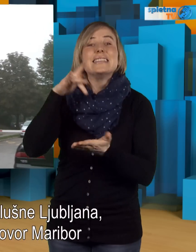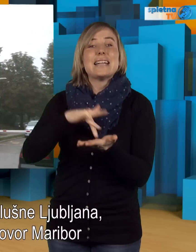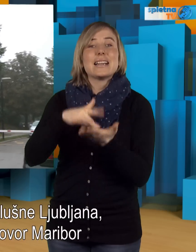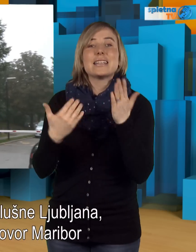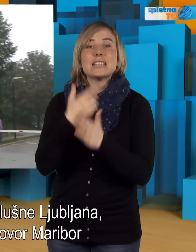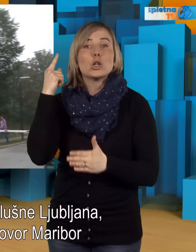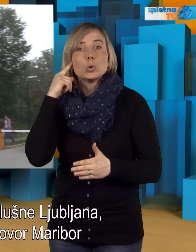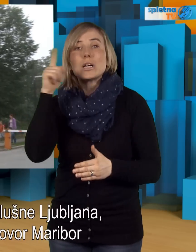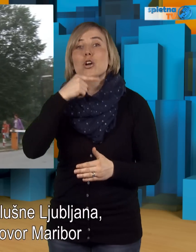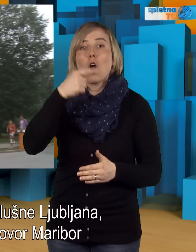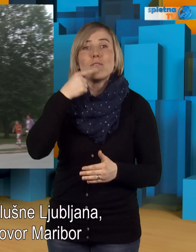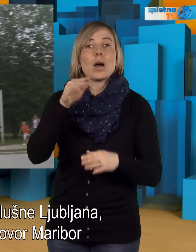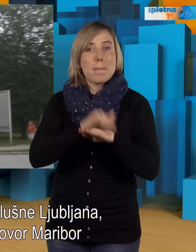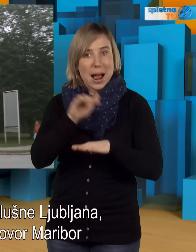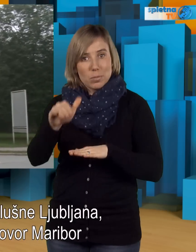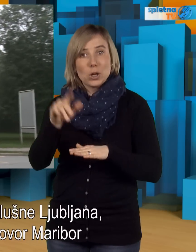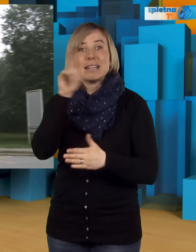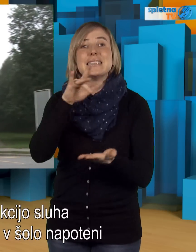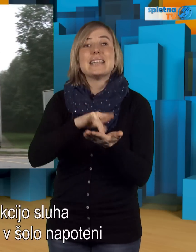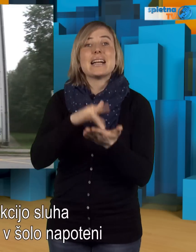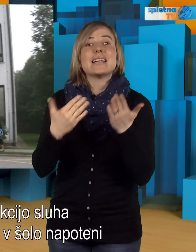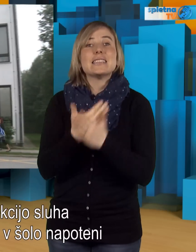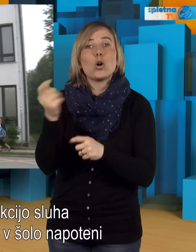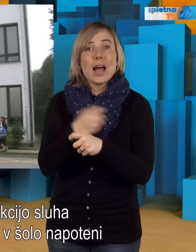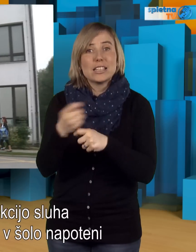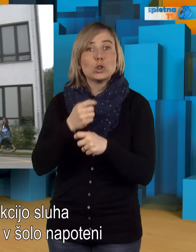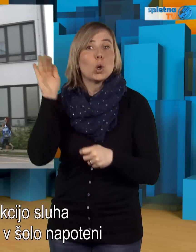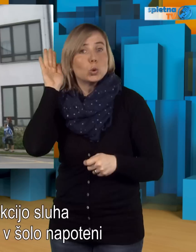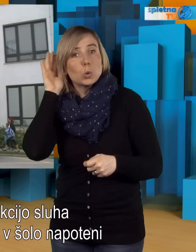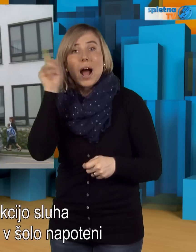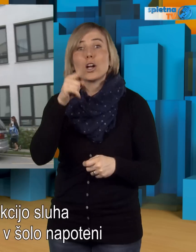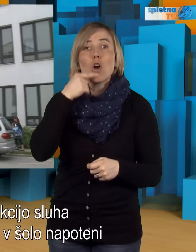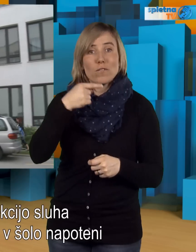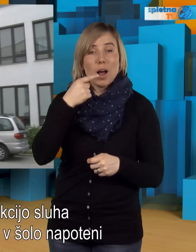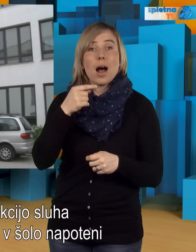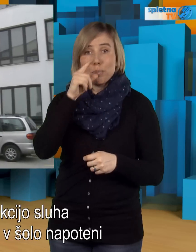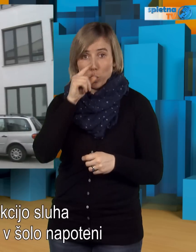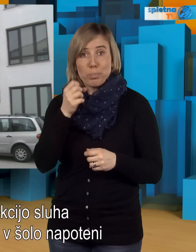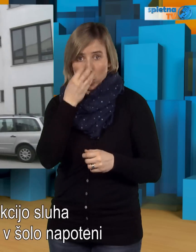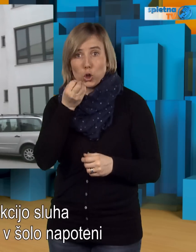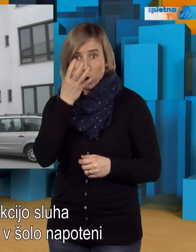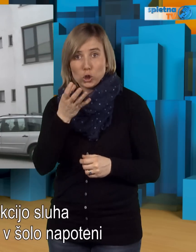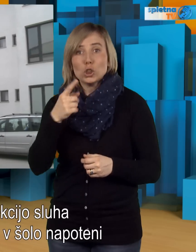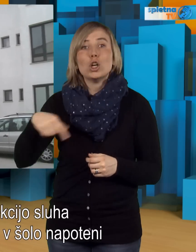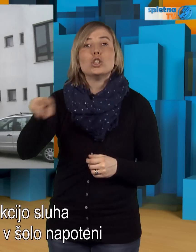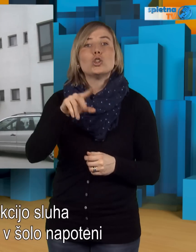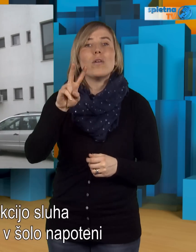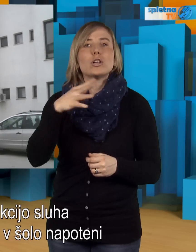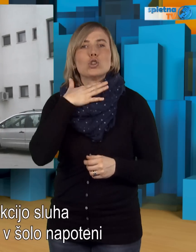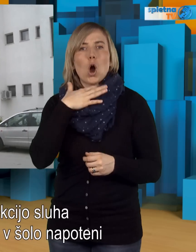za sluh in govor Maribor in Center za korekcijo sluha in govora Portorož, so v šolo napoteni na podlagi odločbe